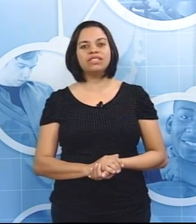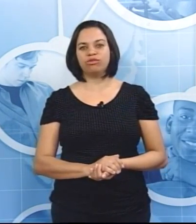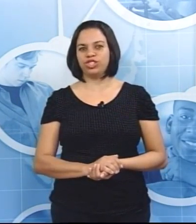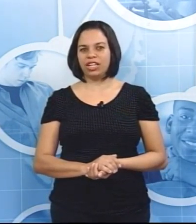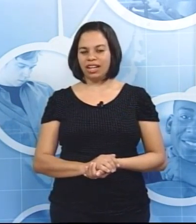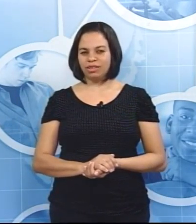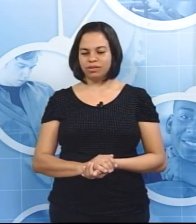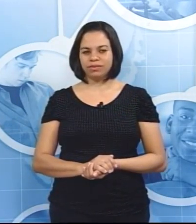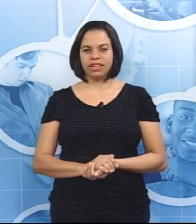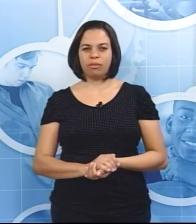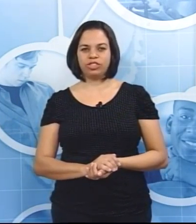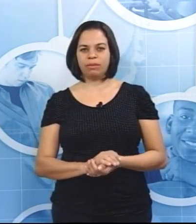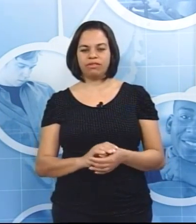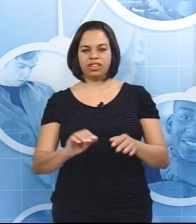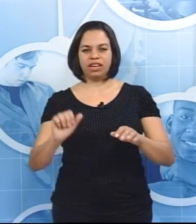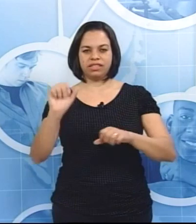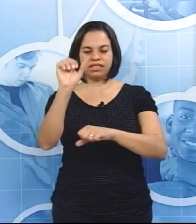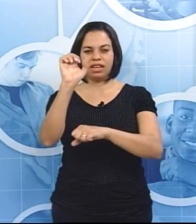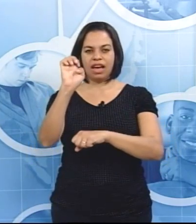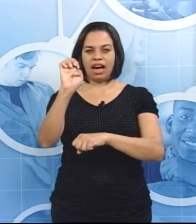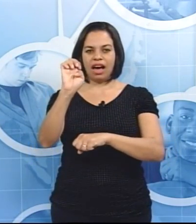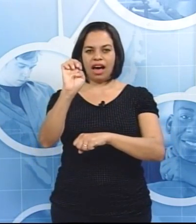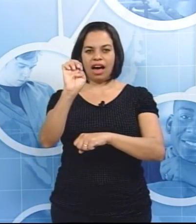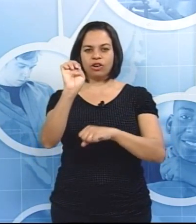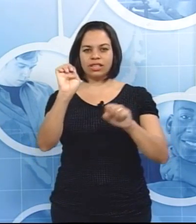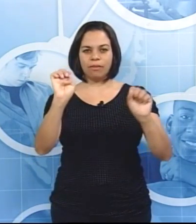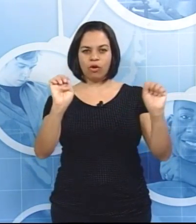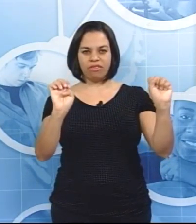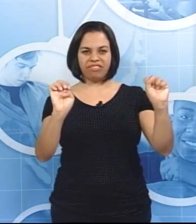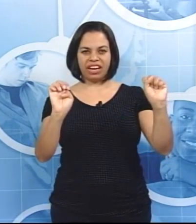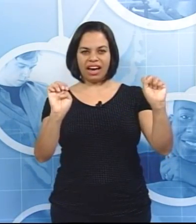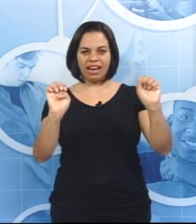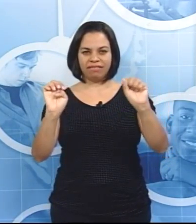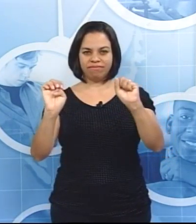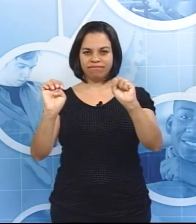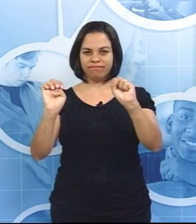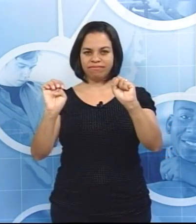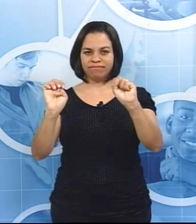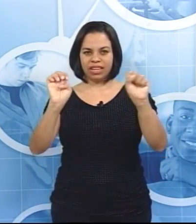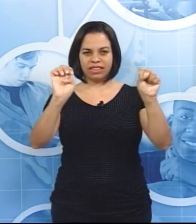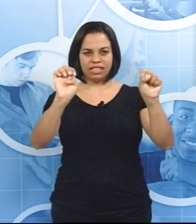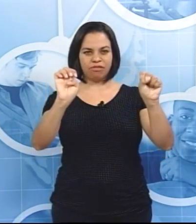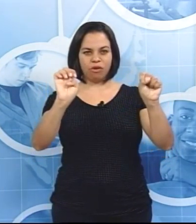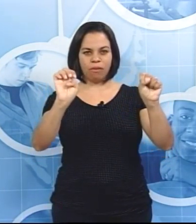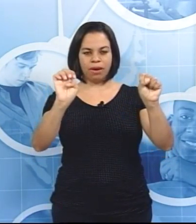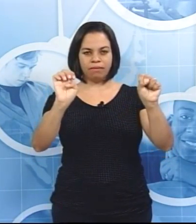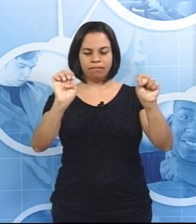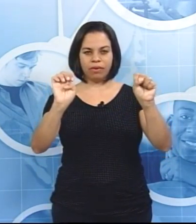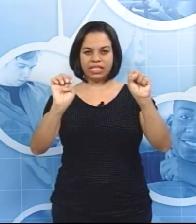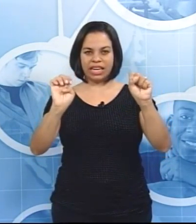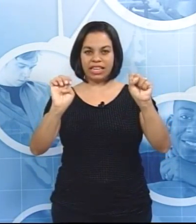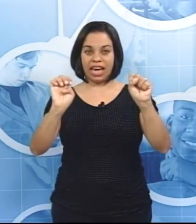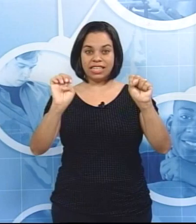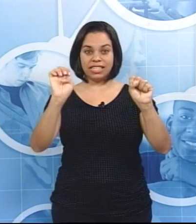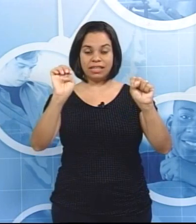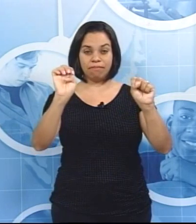sinal de estado, eu vou mostrar para vocês a nossa mão como vai ficar, dessa forma, mão esquerda em S, mão